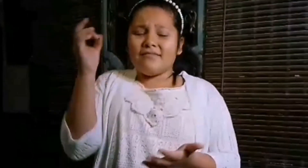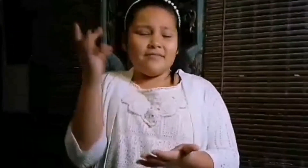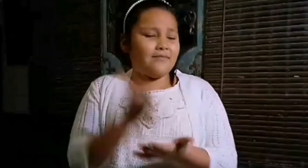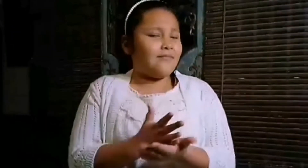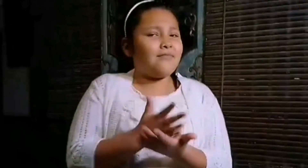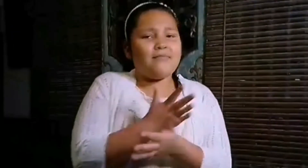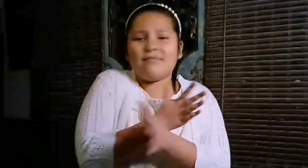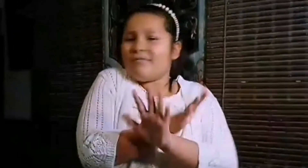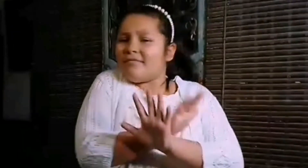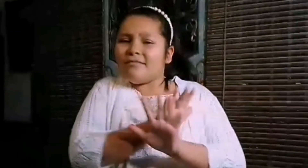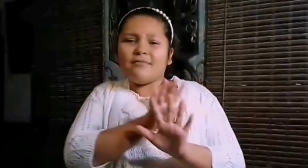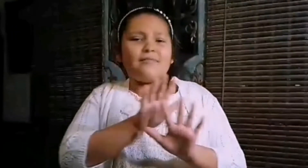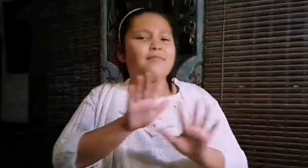entre los dos.